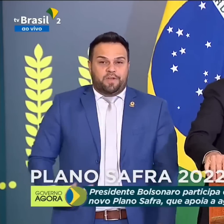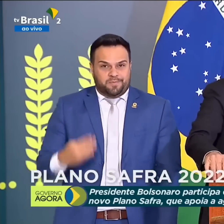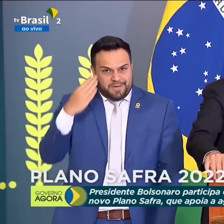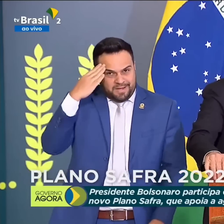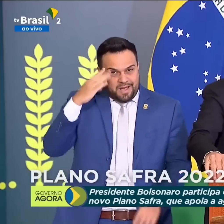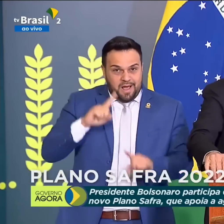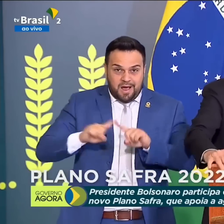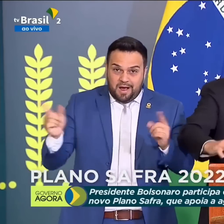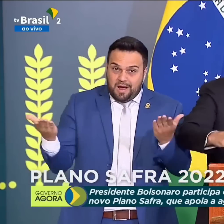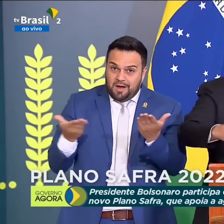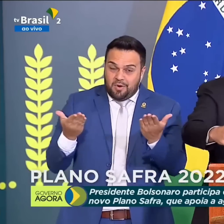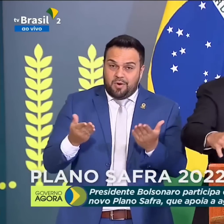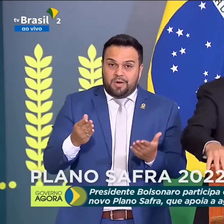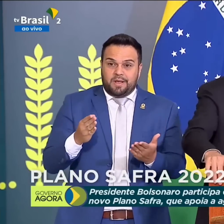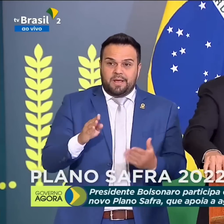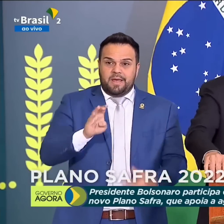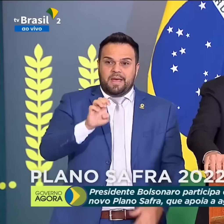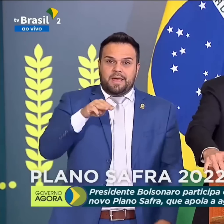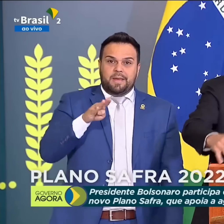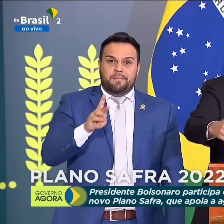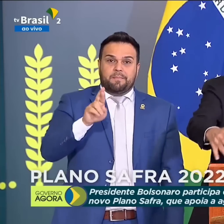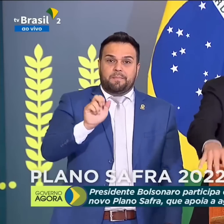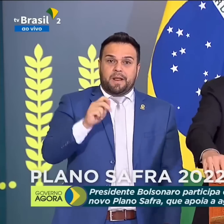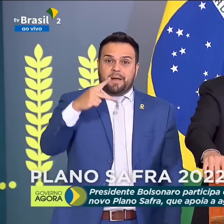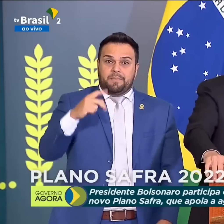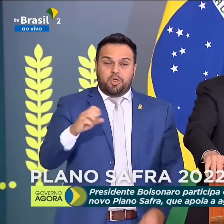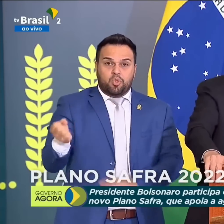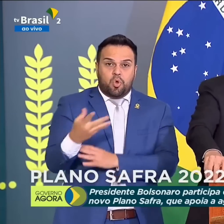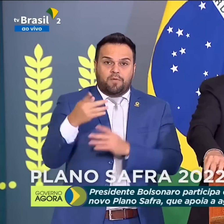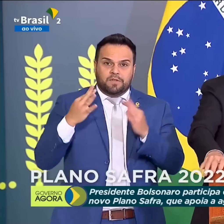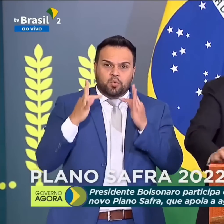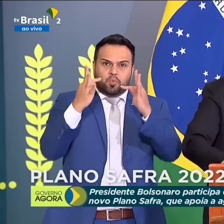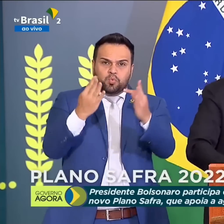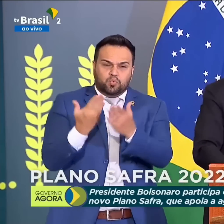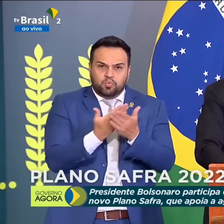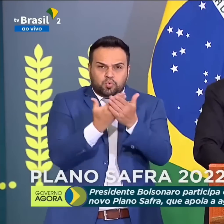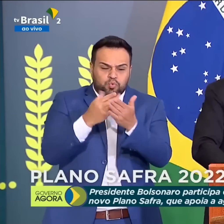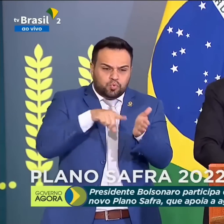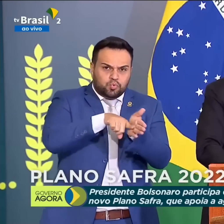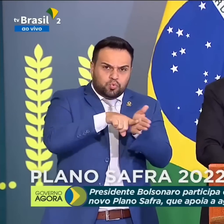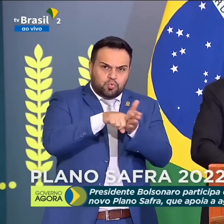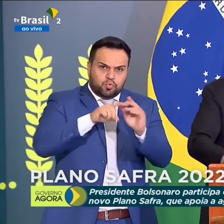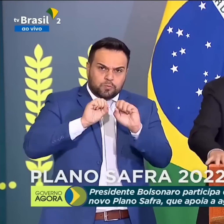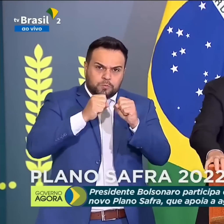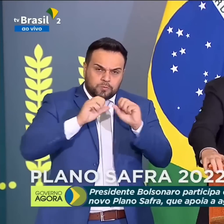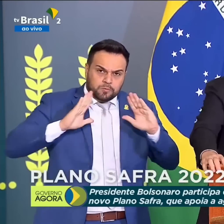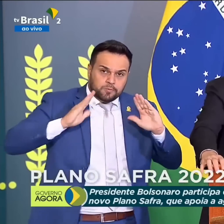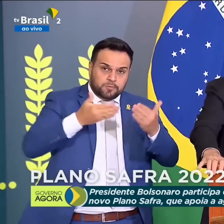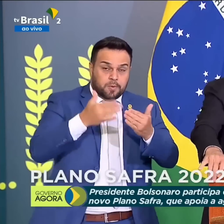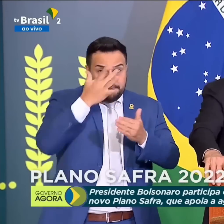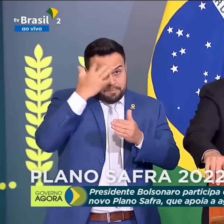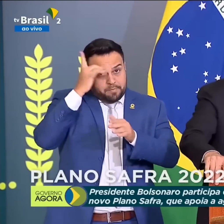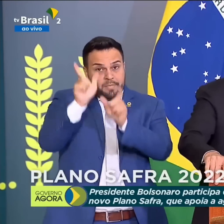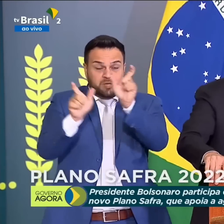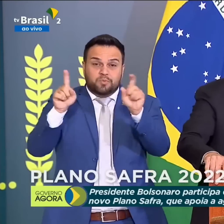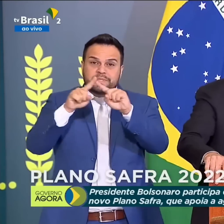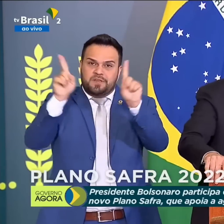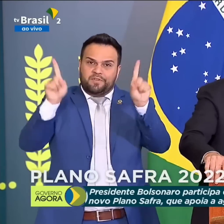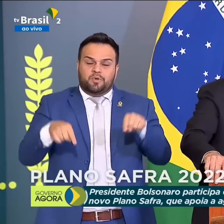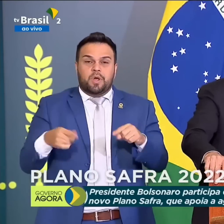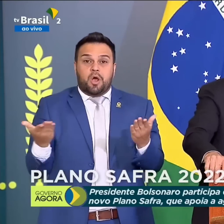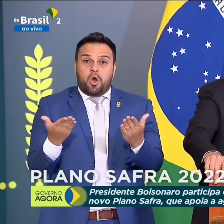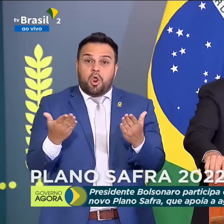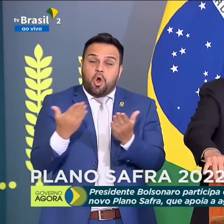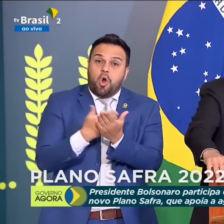agora, com novas tecnologias, com estudo, com dedicação dos seus servidores, já começa